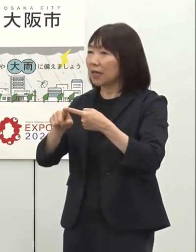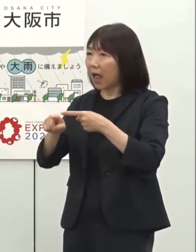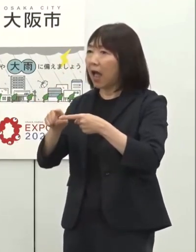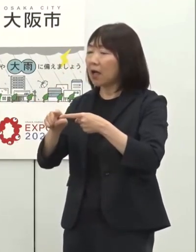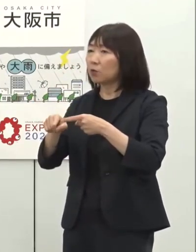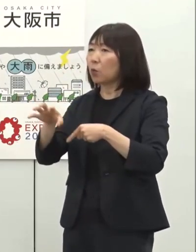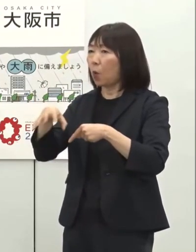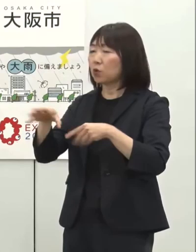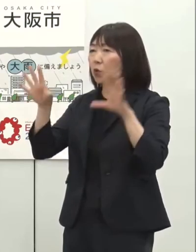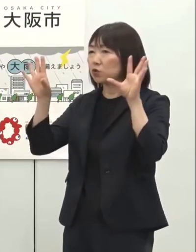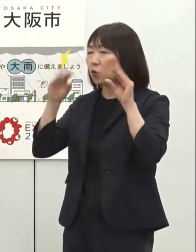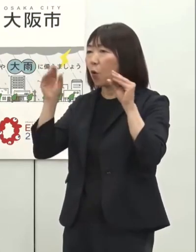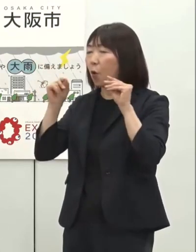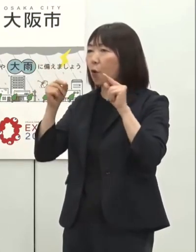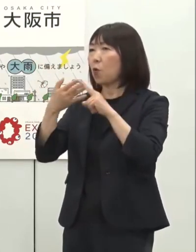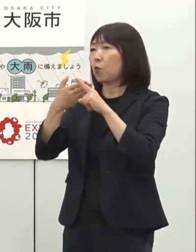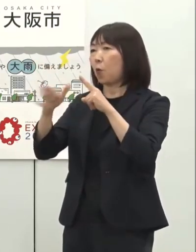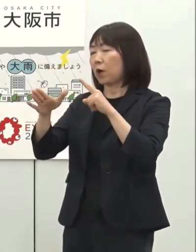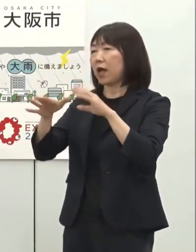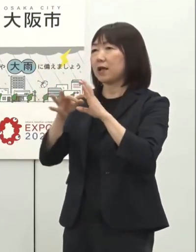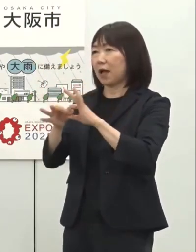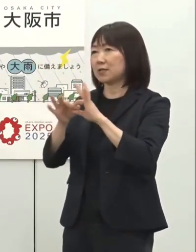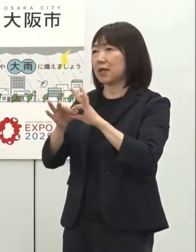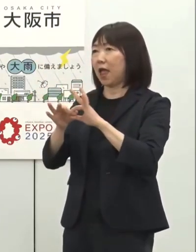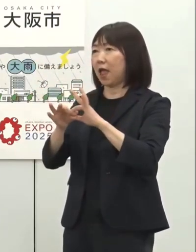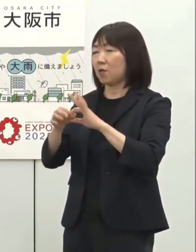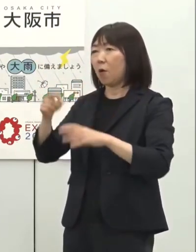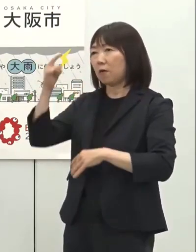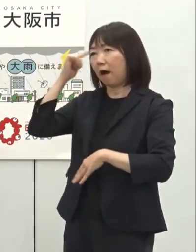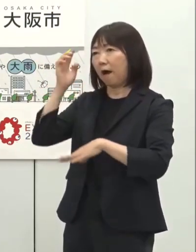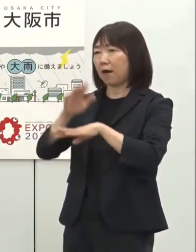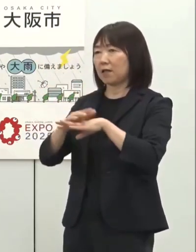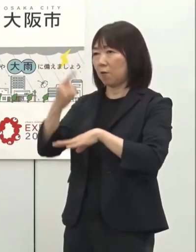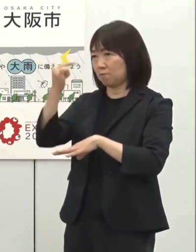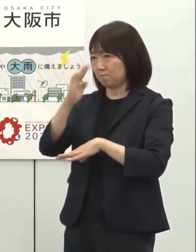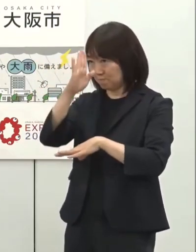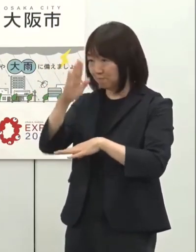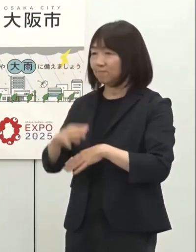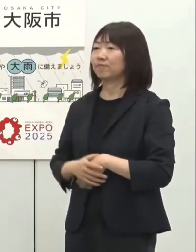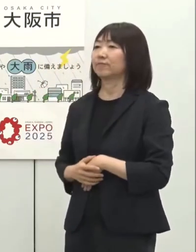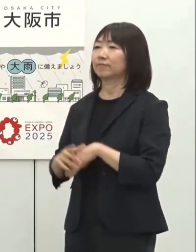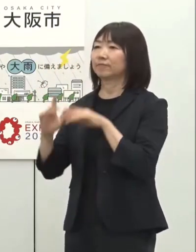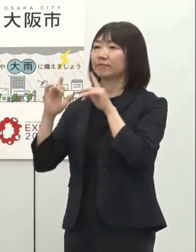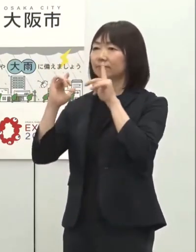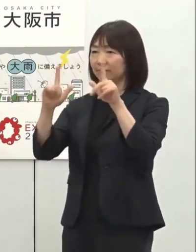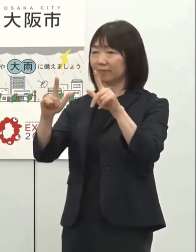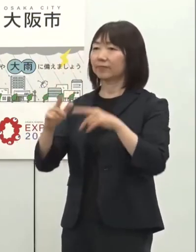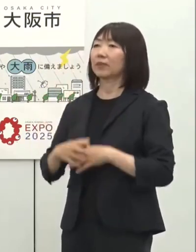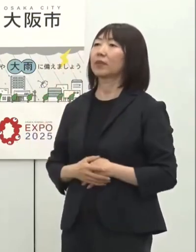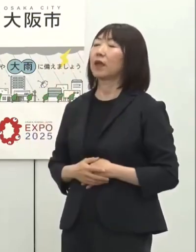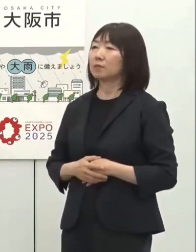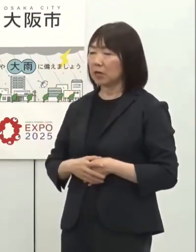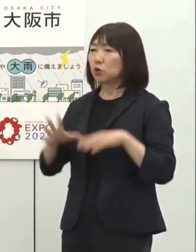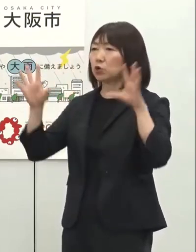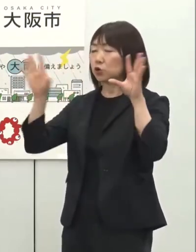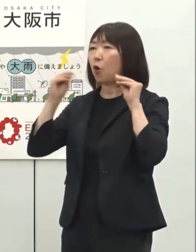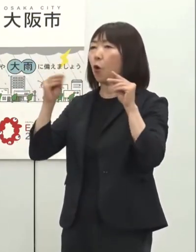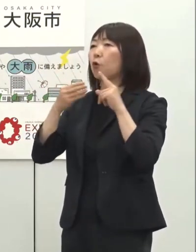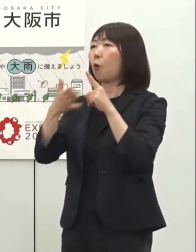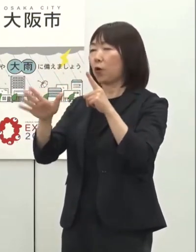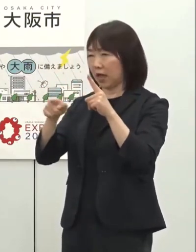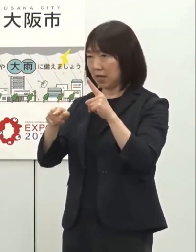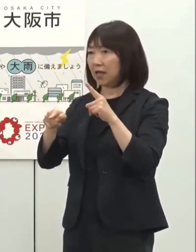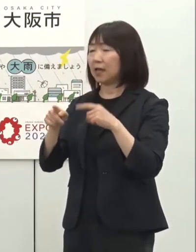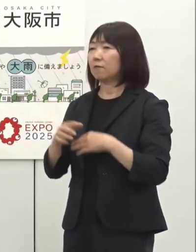報公開のところを、まあ、どのように考えられてるか、もしありましたらお願いします。 はい、まず最初に情報公開の方